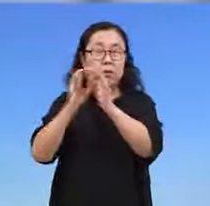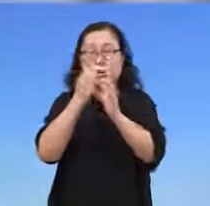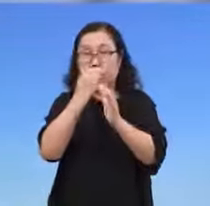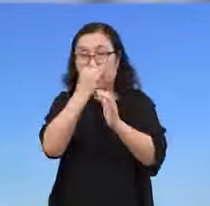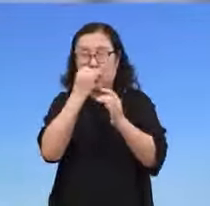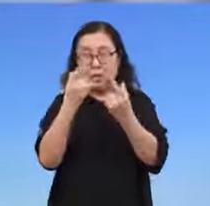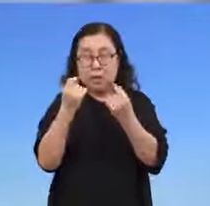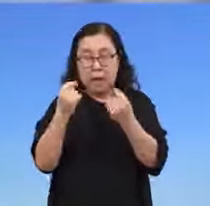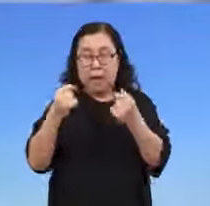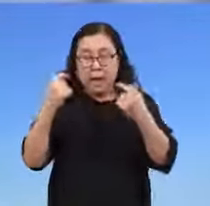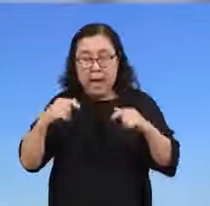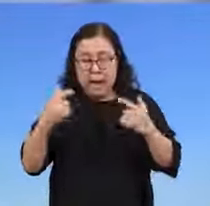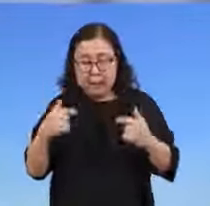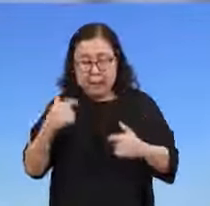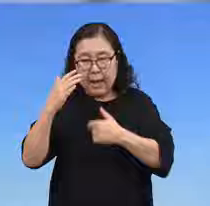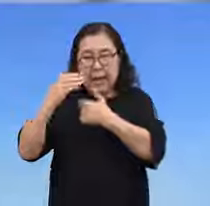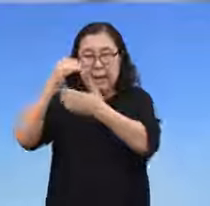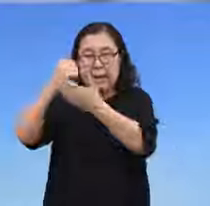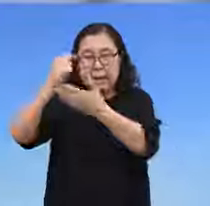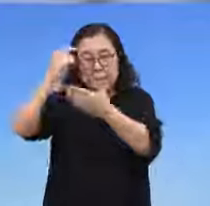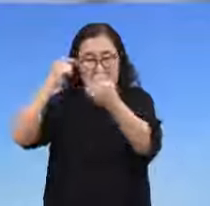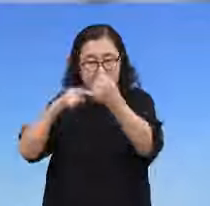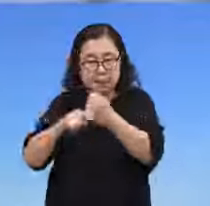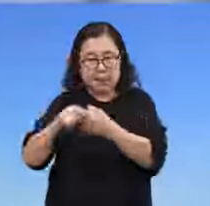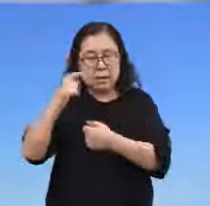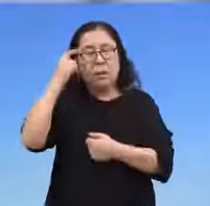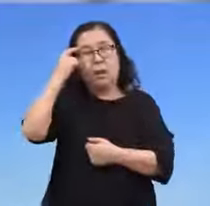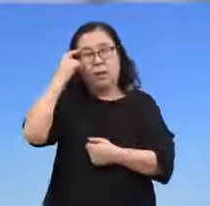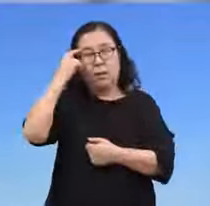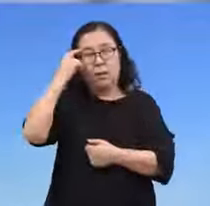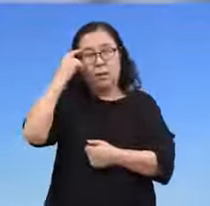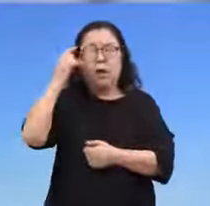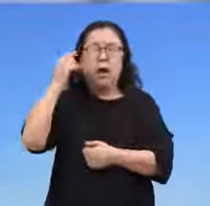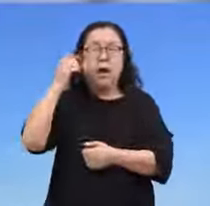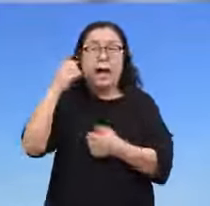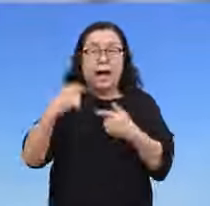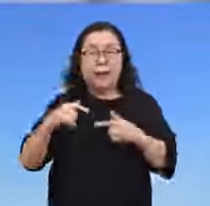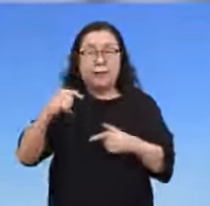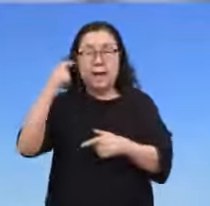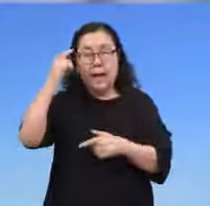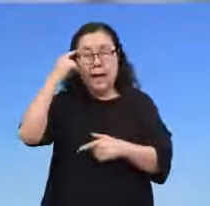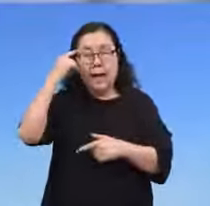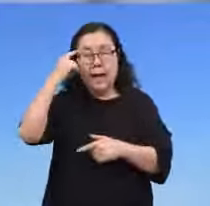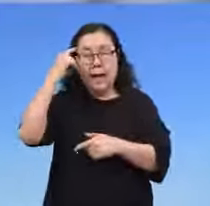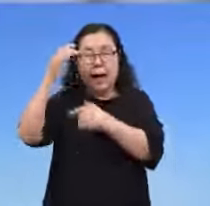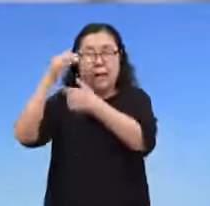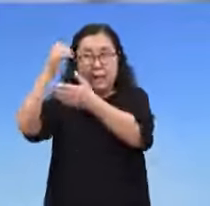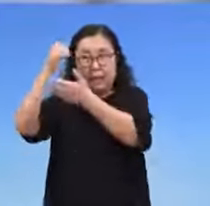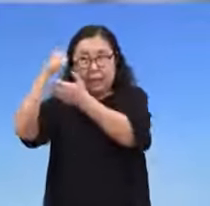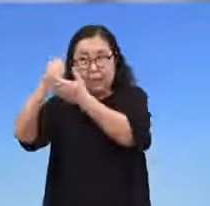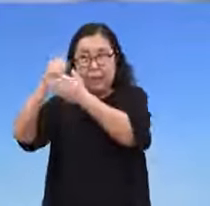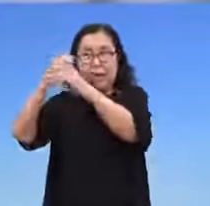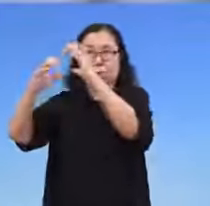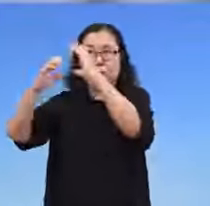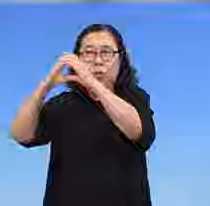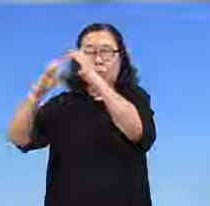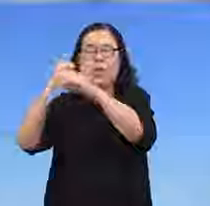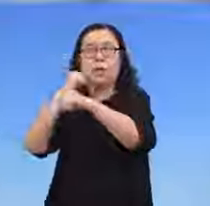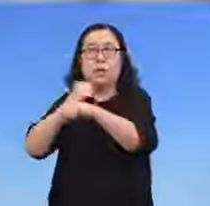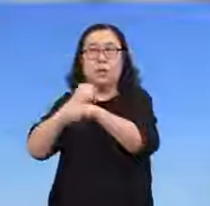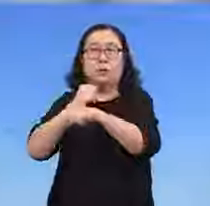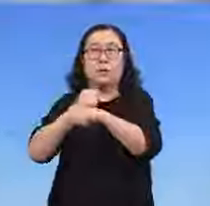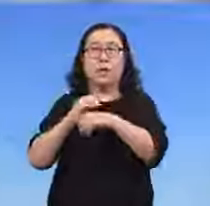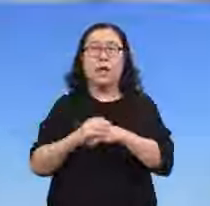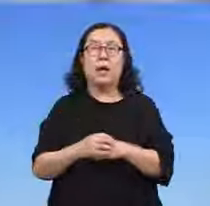그분을 인식하는 거거든요. 늘 그분의 뜻을 생각하는 거거든요. 공적으로 눈을 감고 부르짖어 기도할 때가